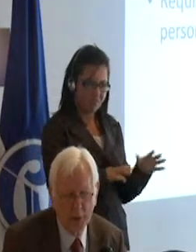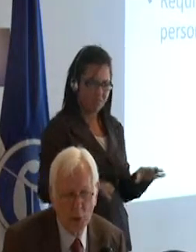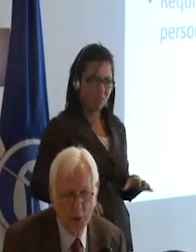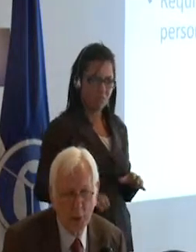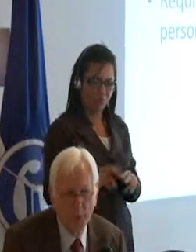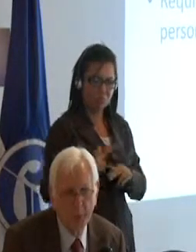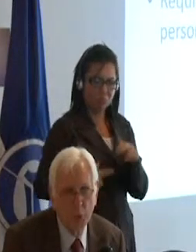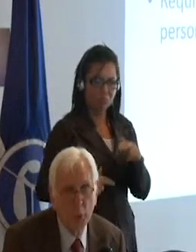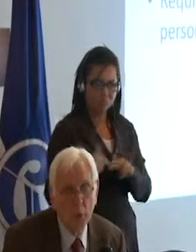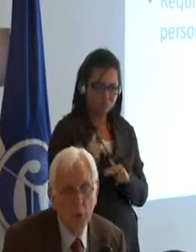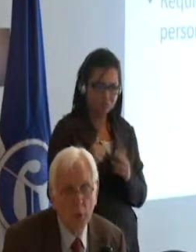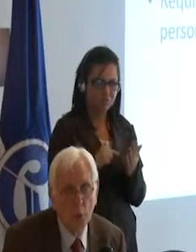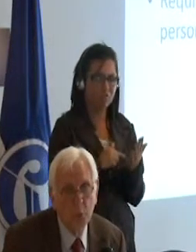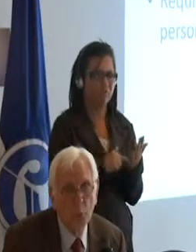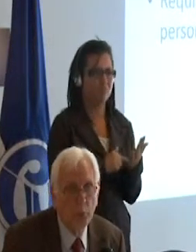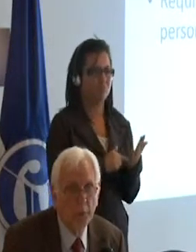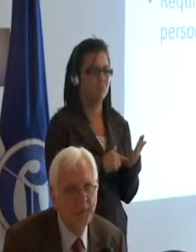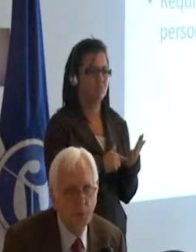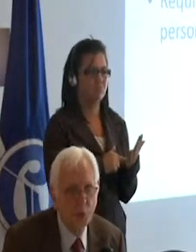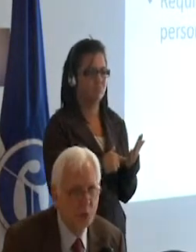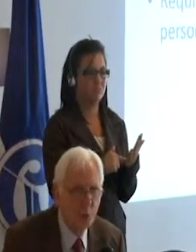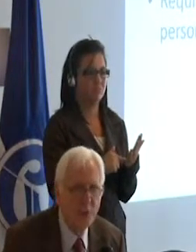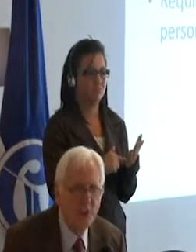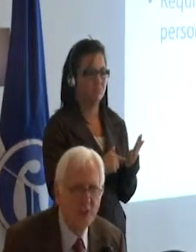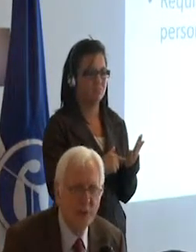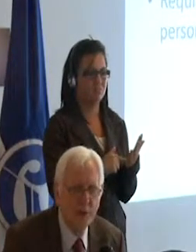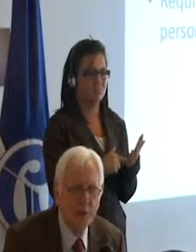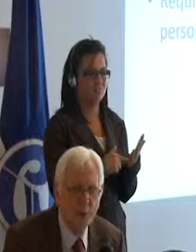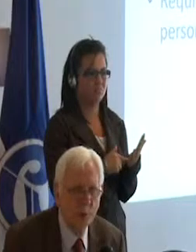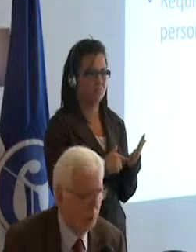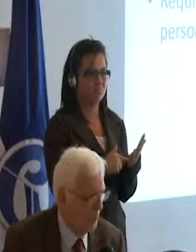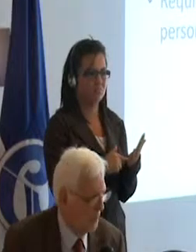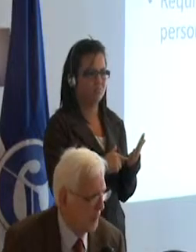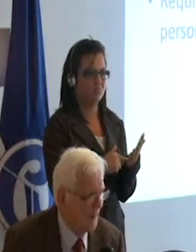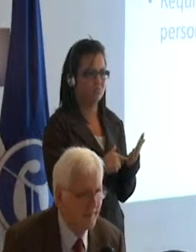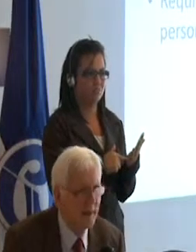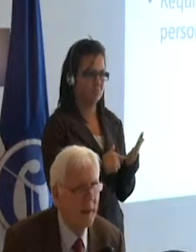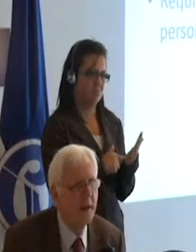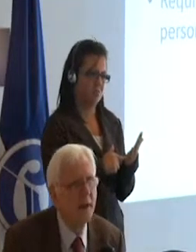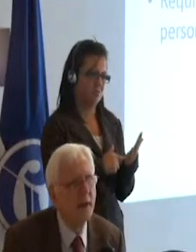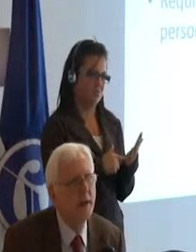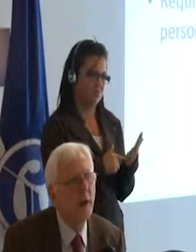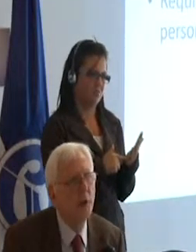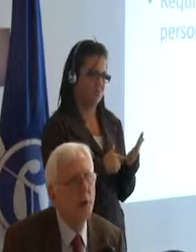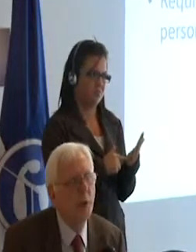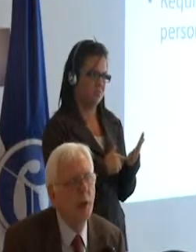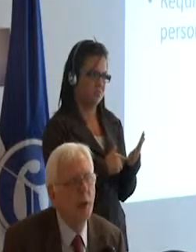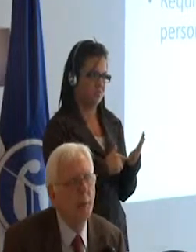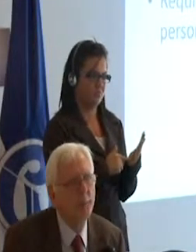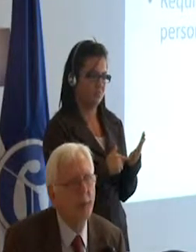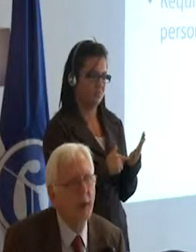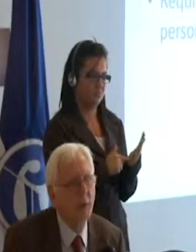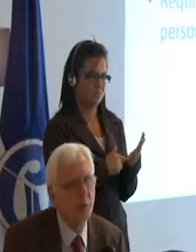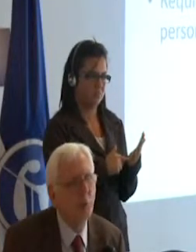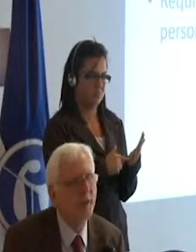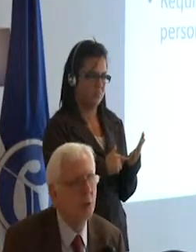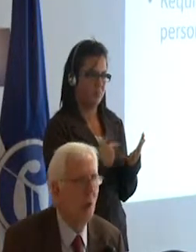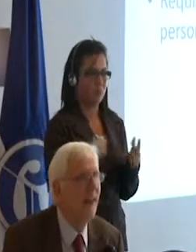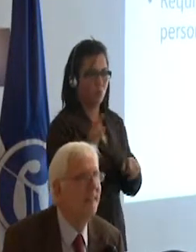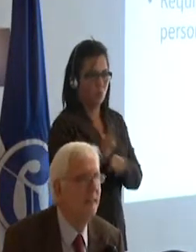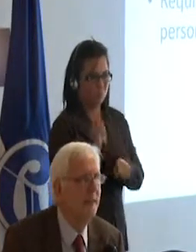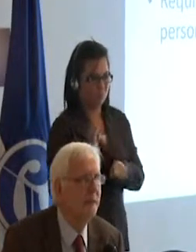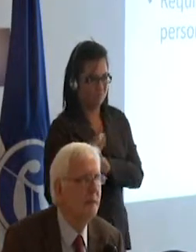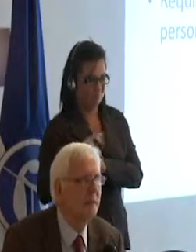constructiva, que hay un verdadero, para retomar las palabras que fueron utilizadas, que utiliza